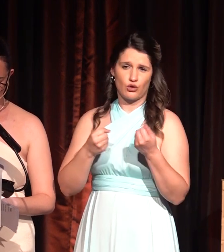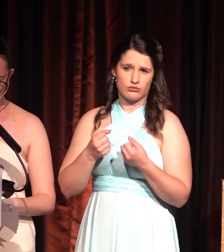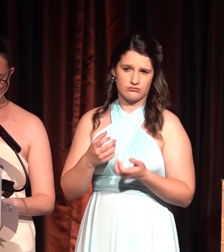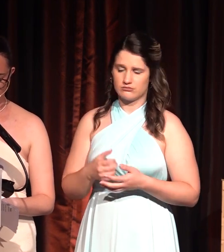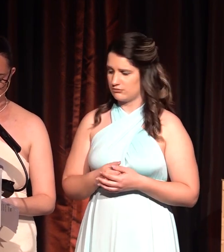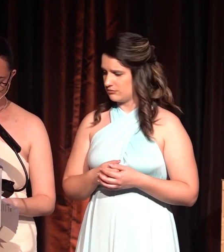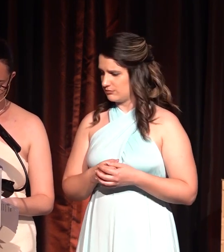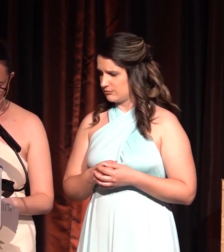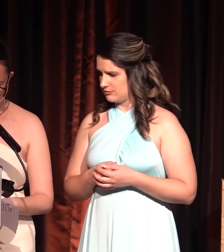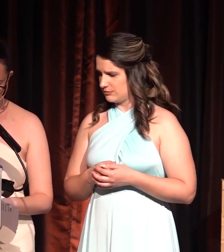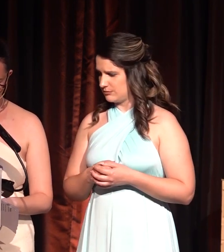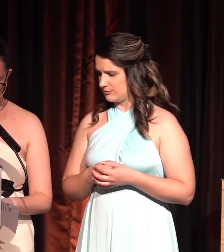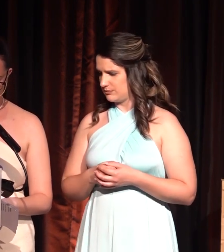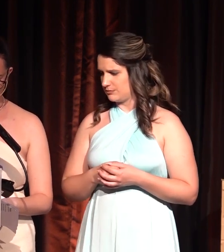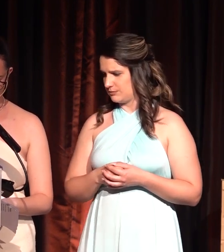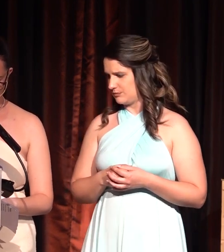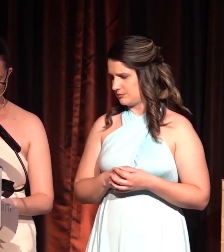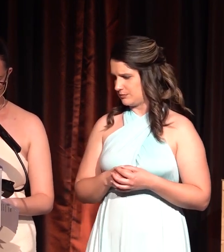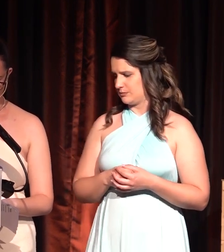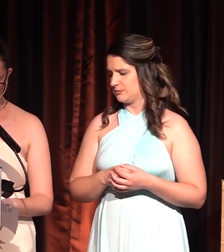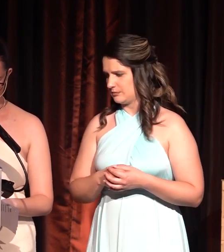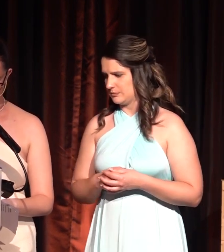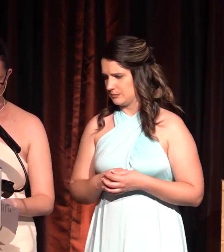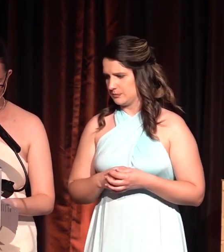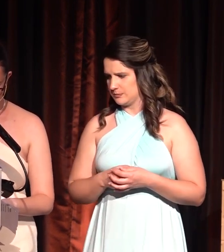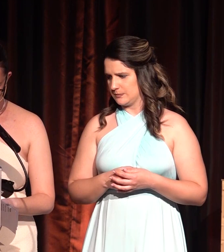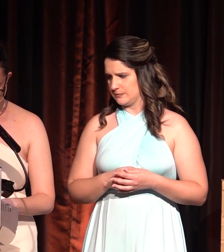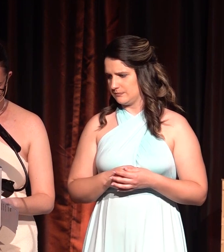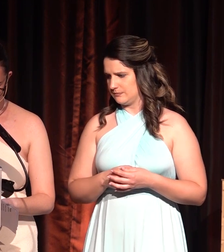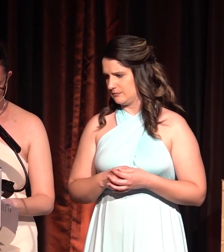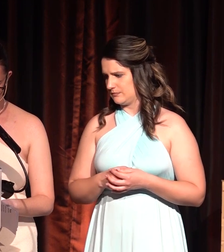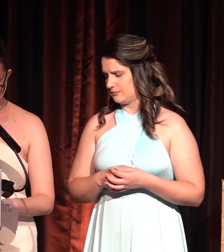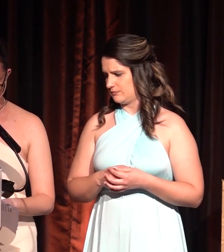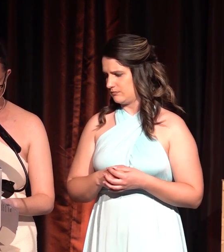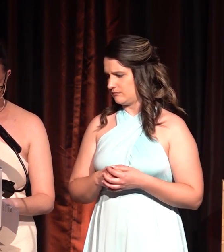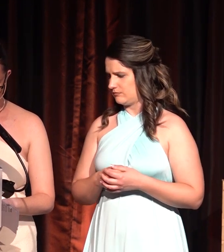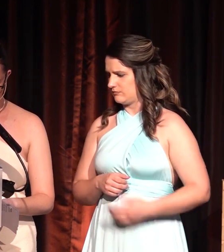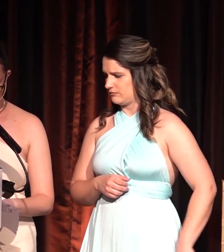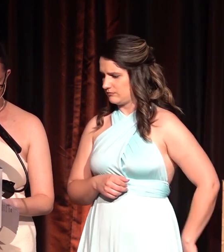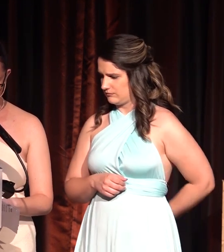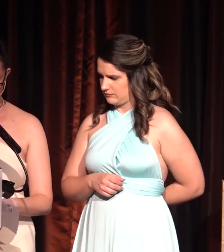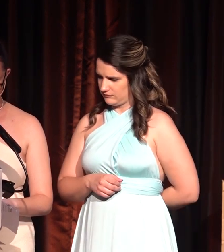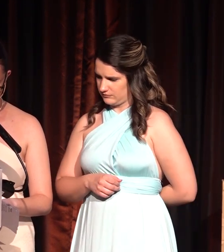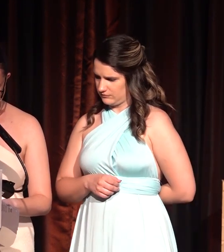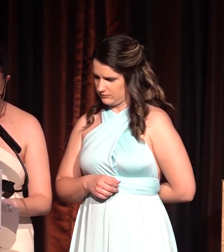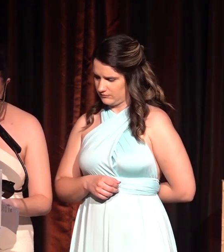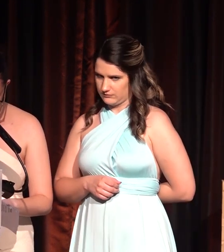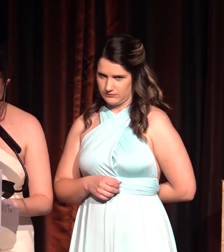Jaume Manel Batalla, Antoni Castellà, Pol Conesa, Francesc Curto, Aïssa